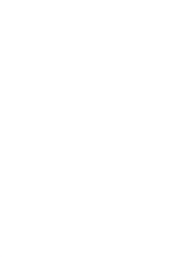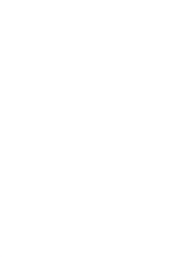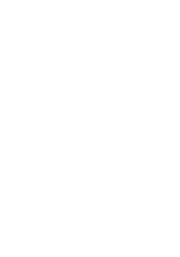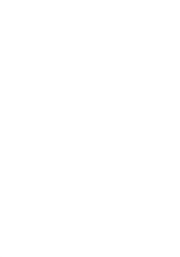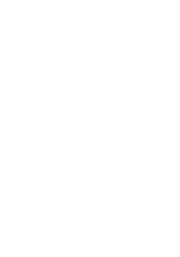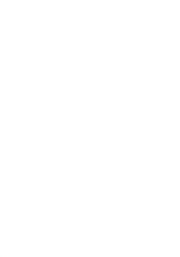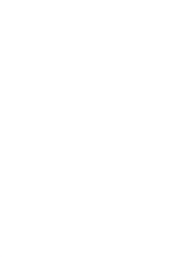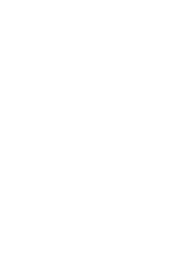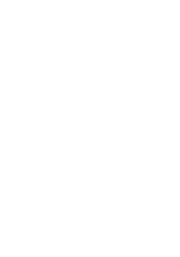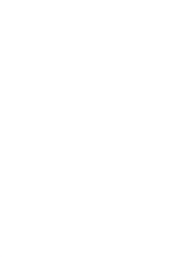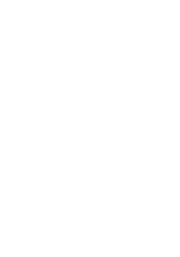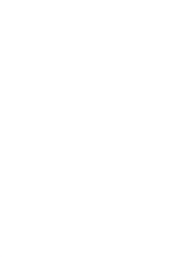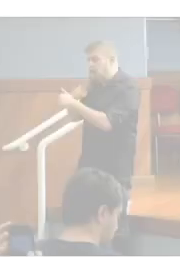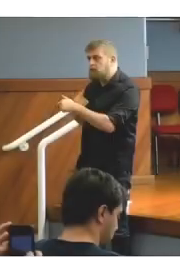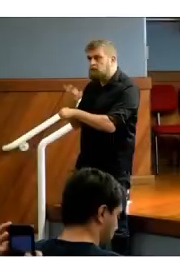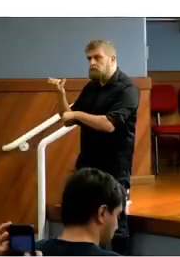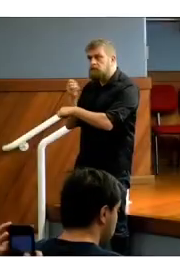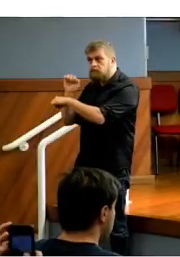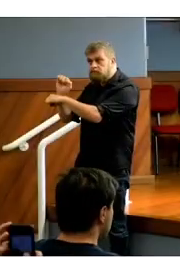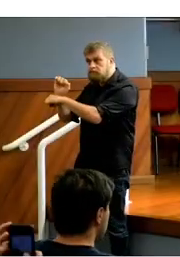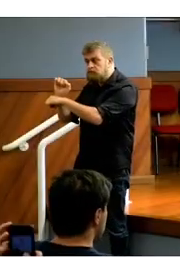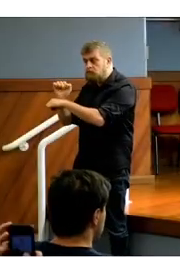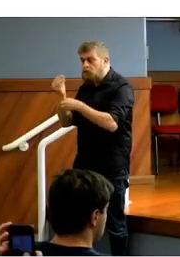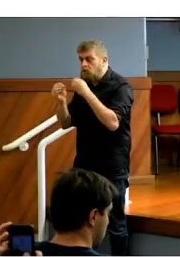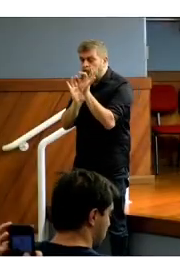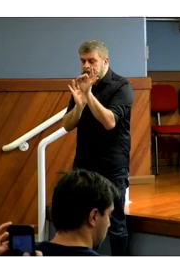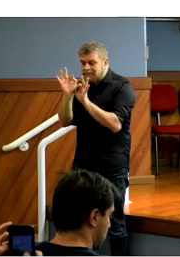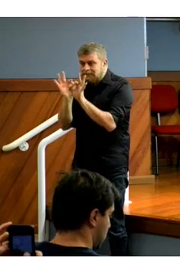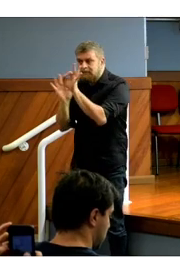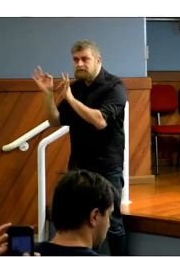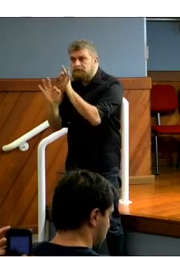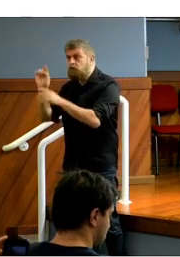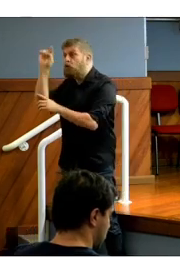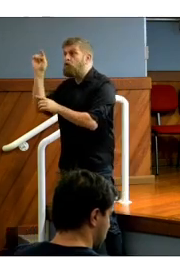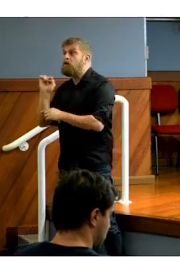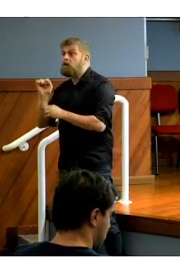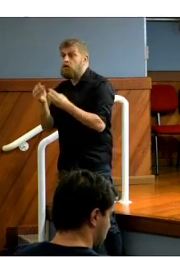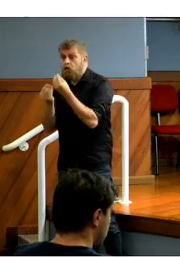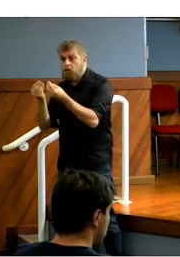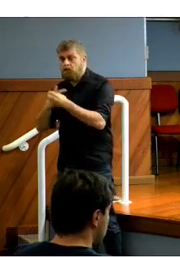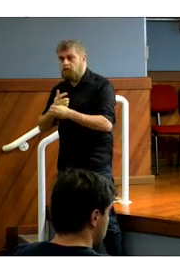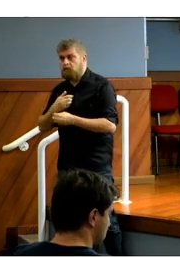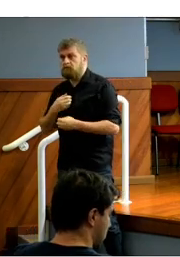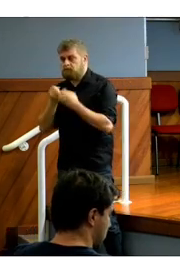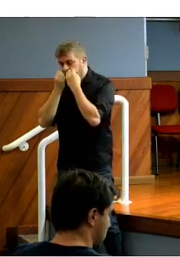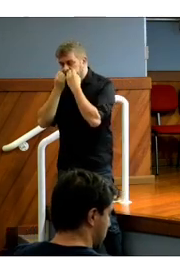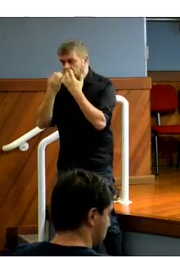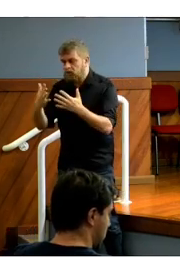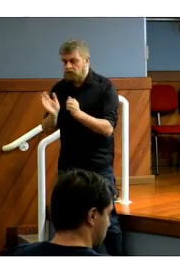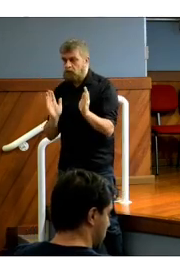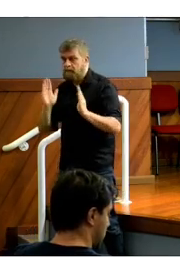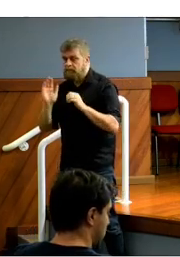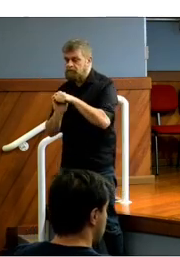de trabalho que nós esperamos, como esses processos serão organizados, né? Eu vou ser muito franco, né? Quando a gente estava na